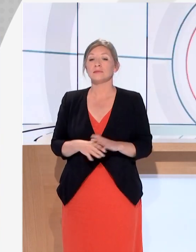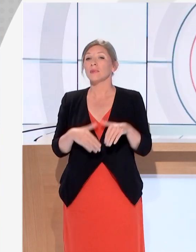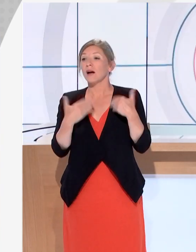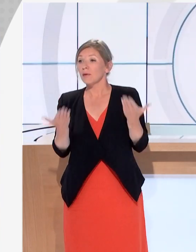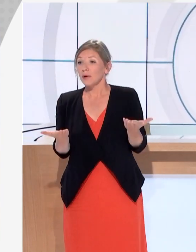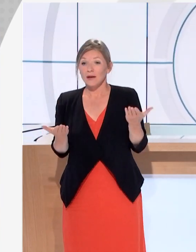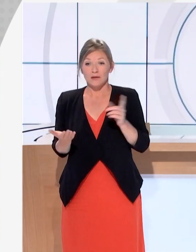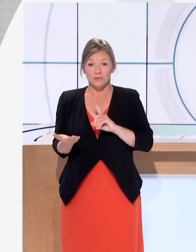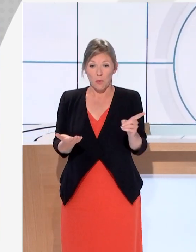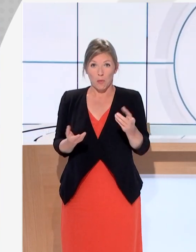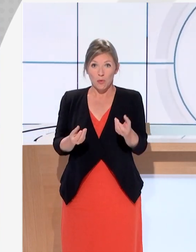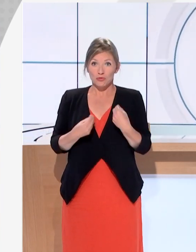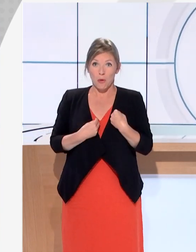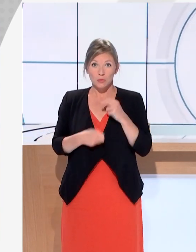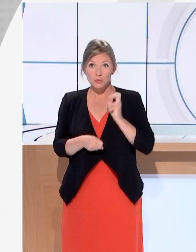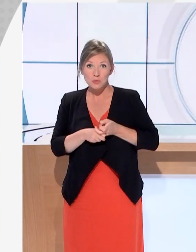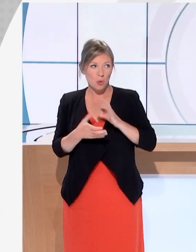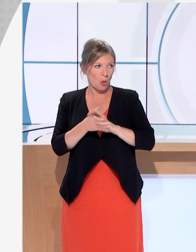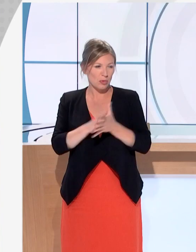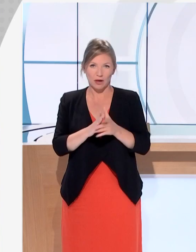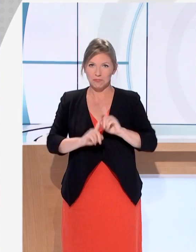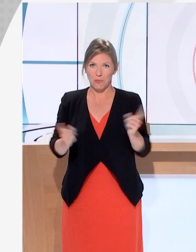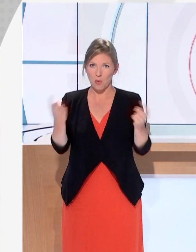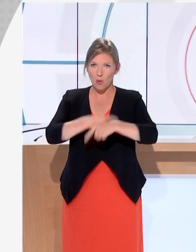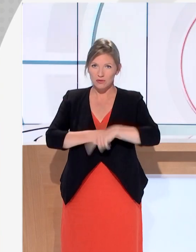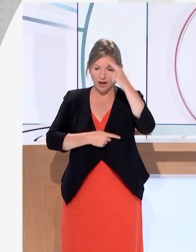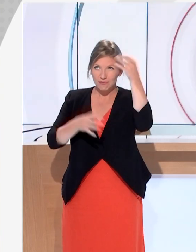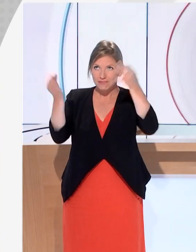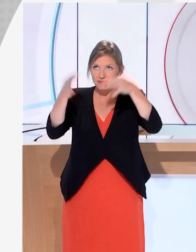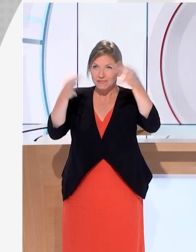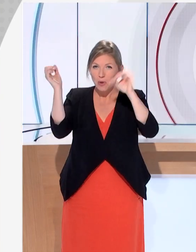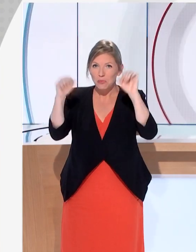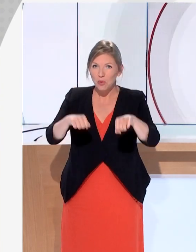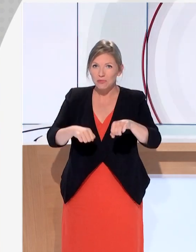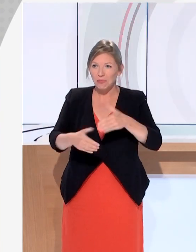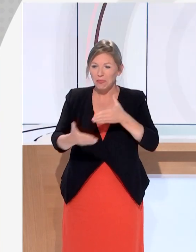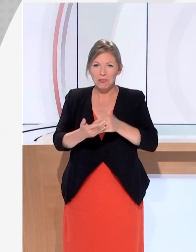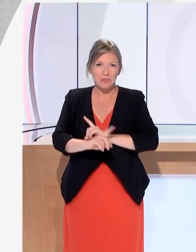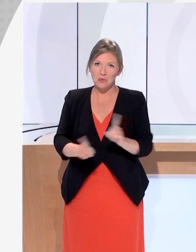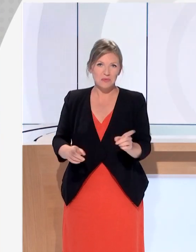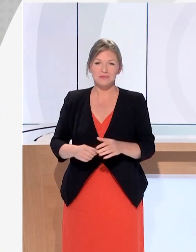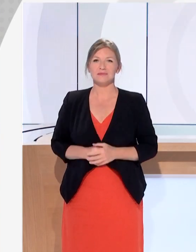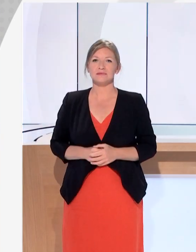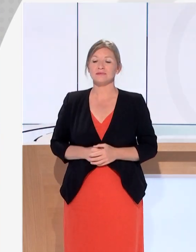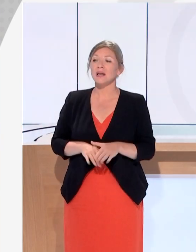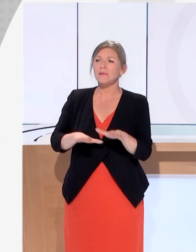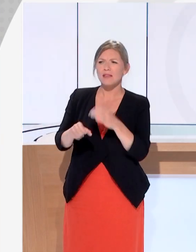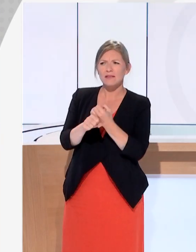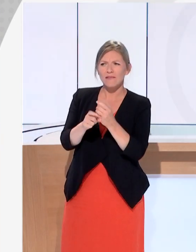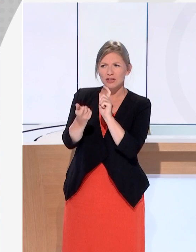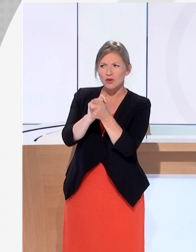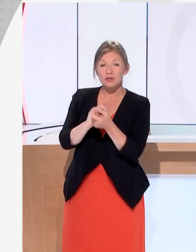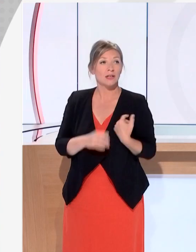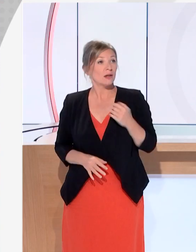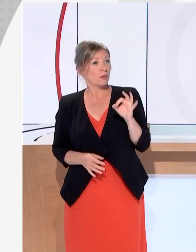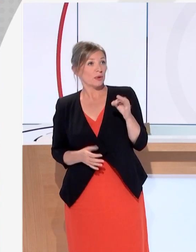Après, non, je trouve que ça laisse plein de liberté dans la création, la composition, donc je dirais pas que c'est plus compliqué. Ça a changé votre façon de travailler à vous?